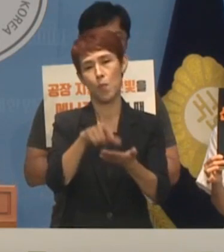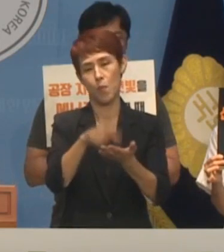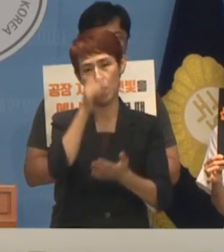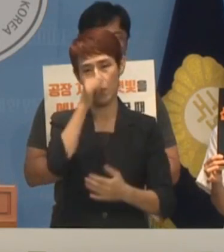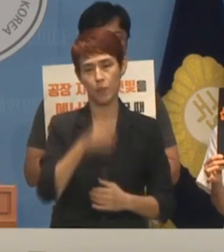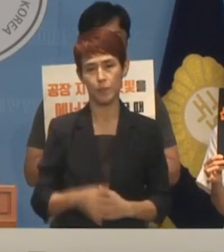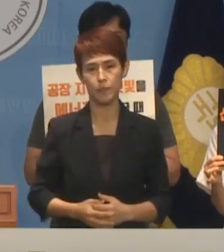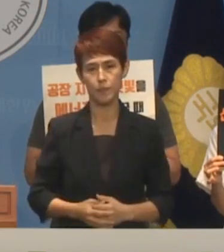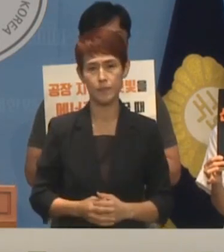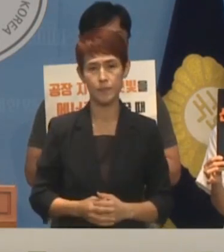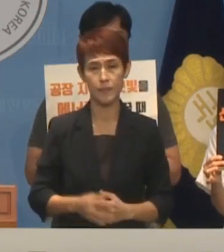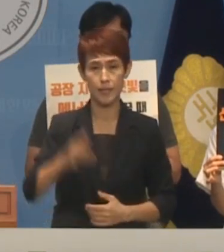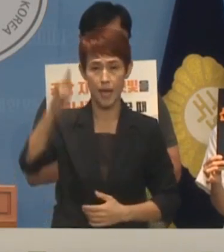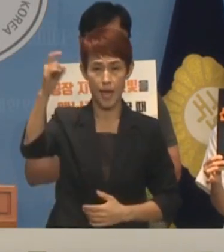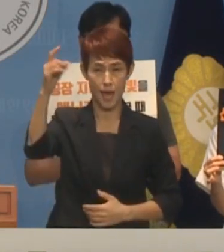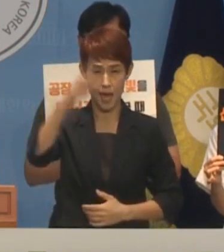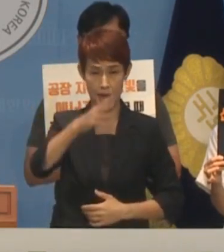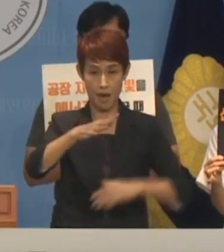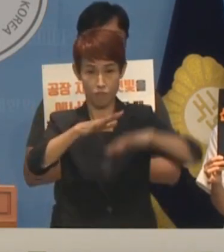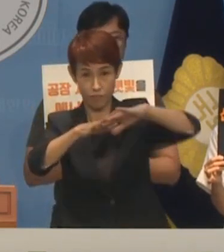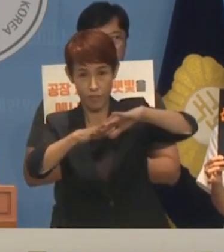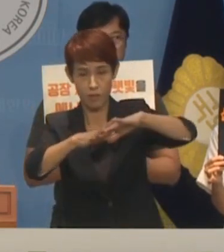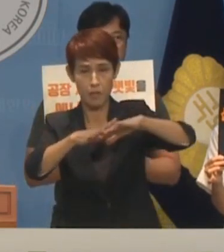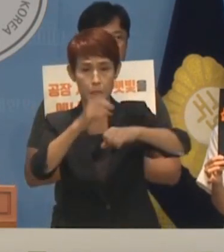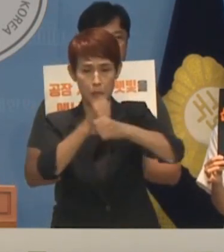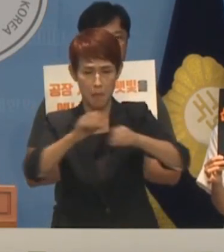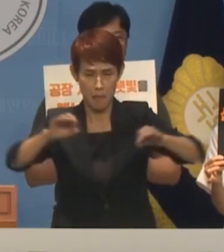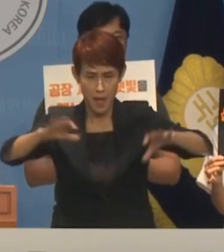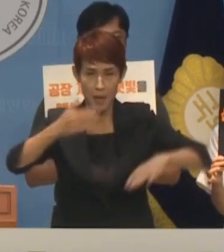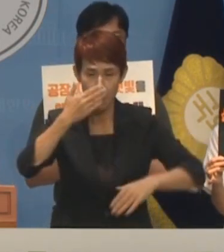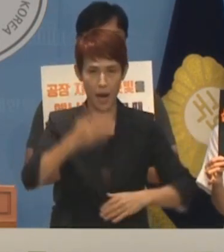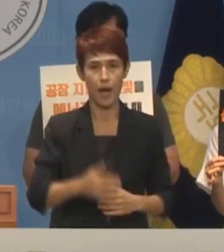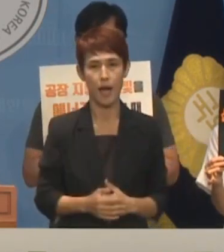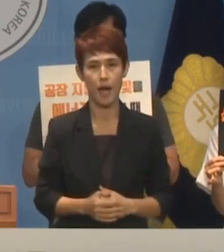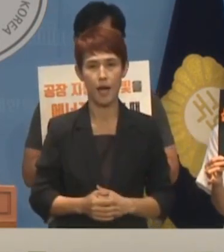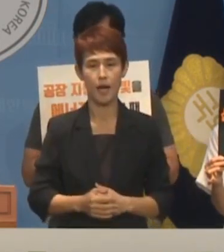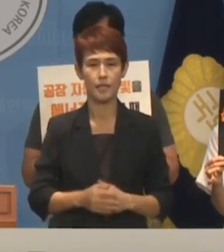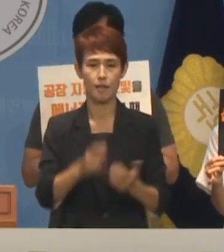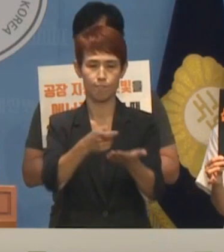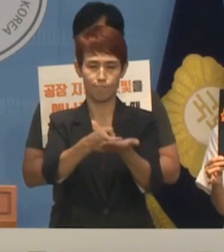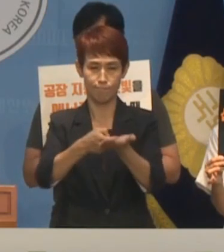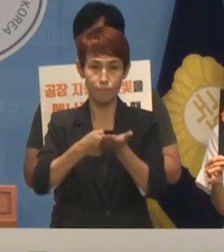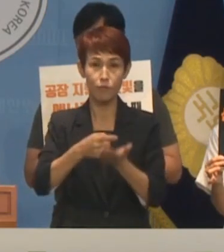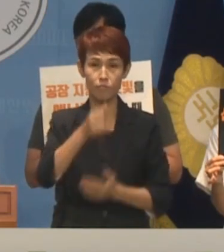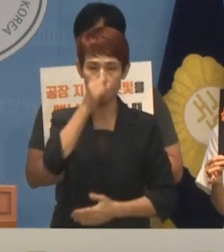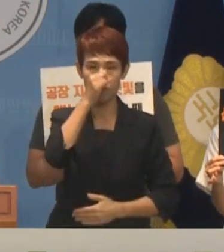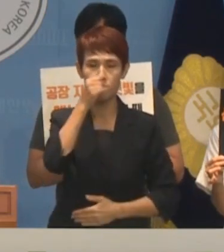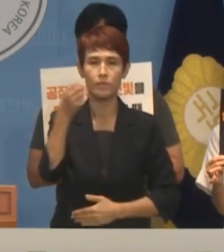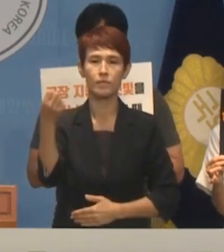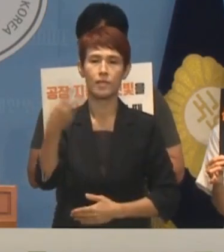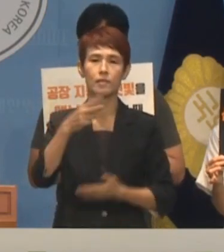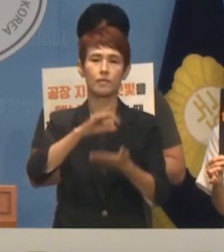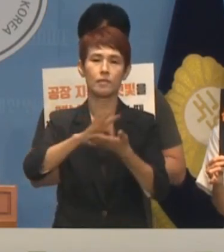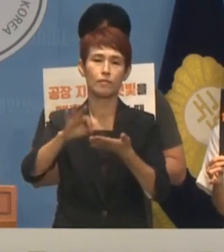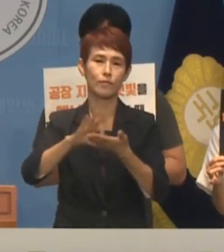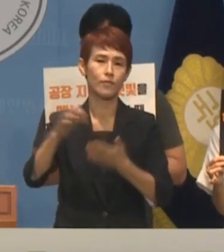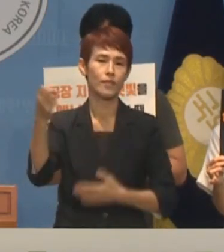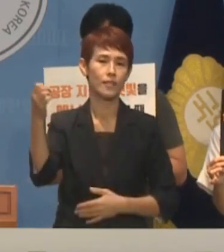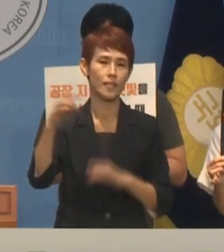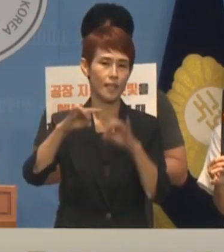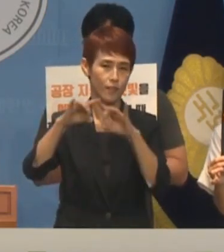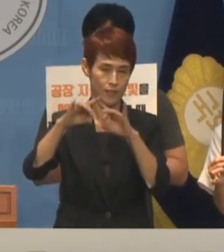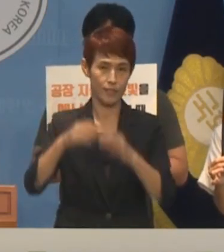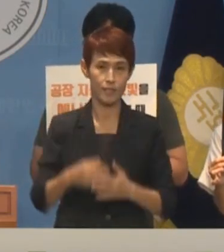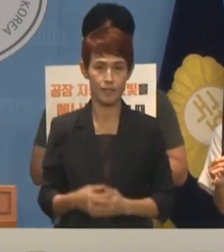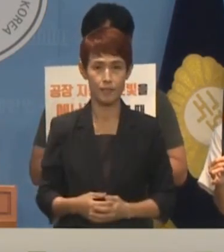현재 가장 빠르게 설치가 가능하고 가장 경제적인 재생에너지원입니다. 대규모